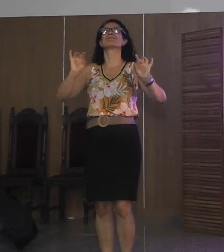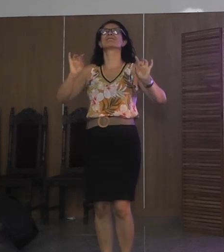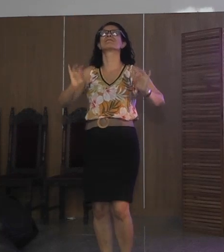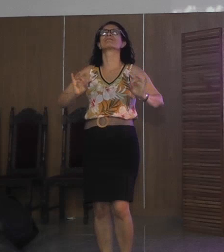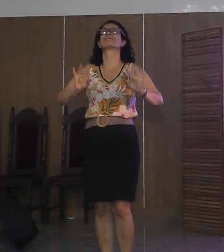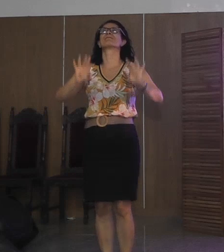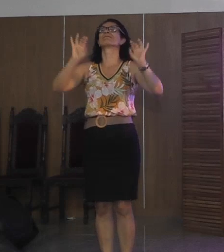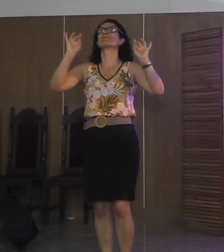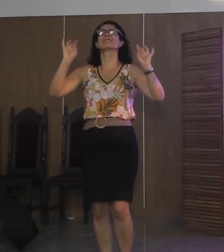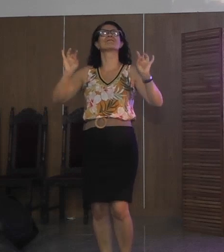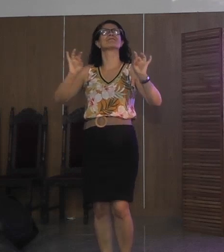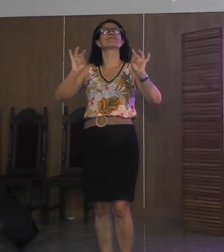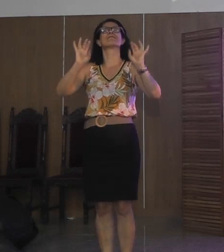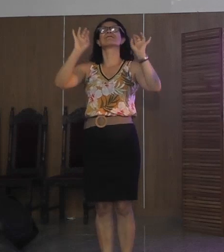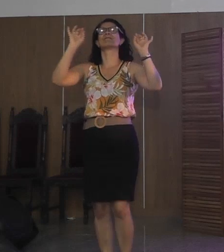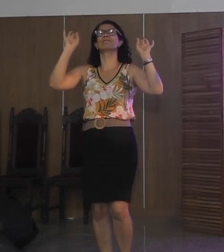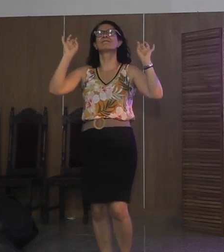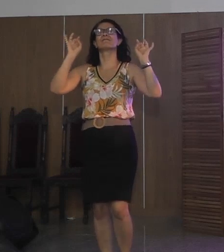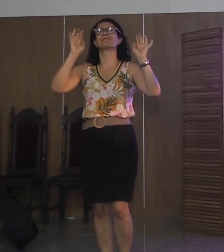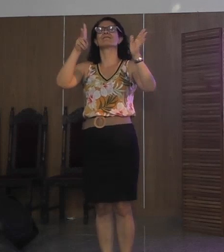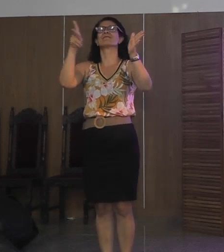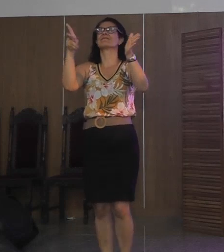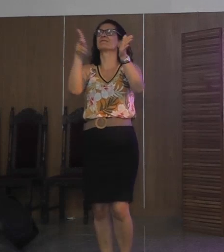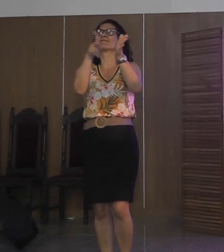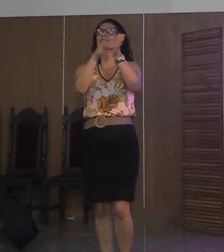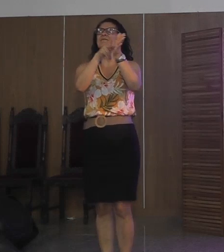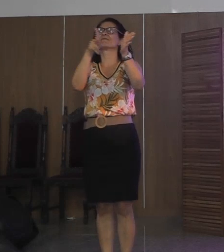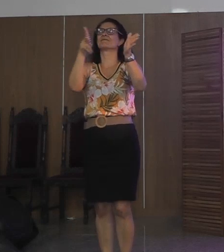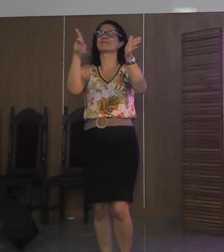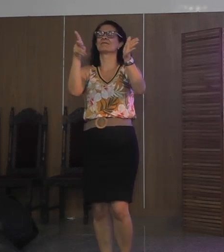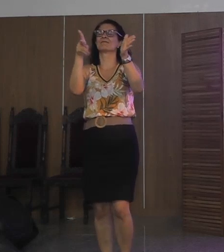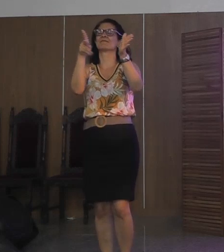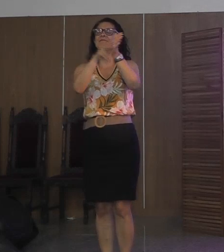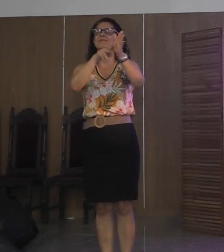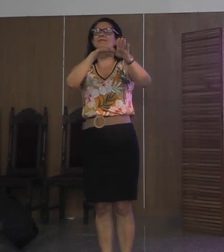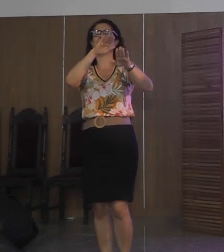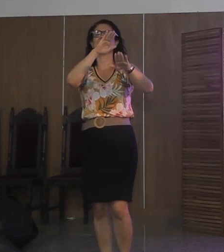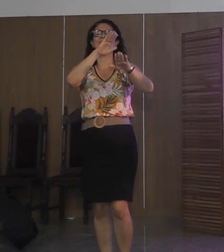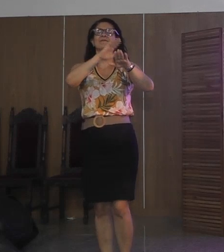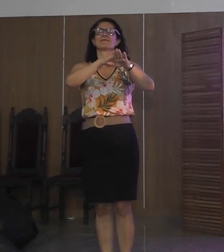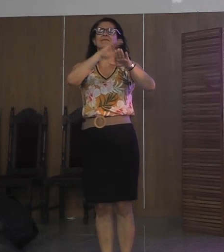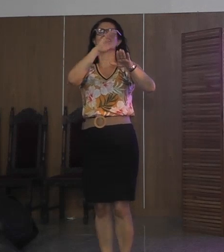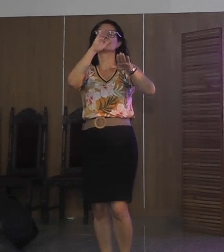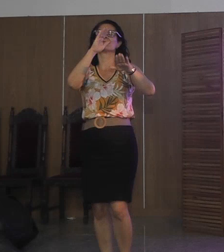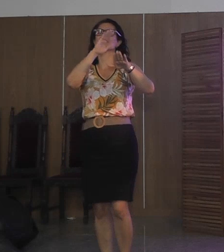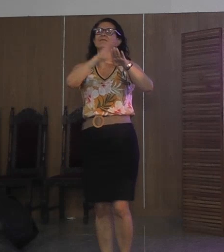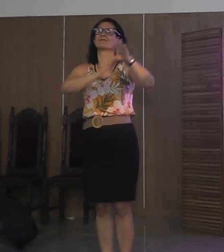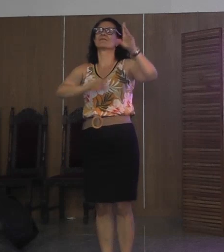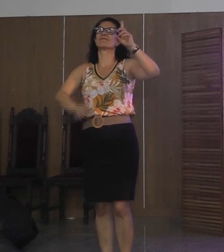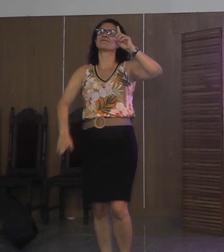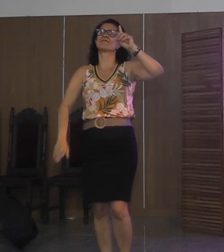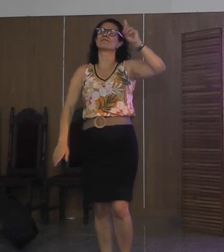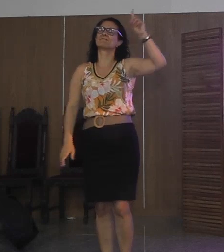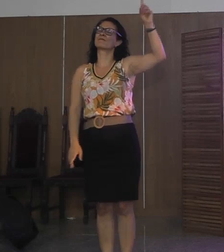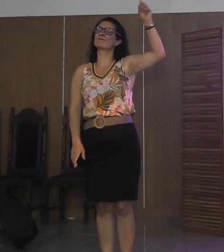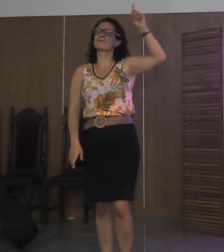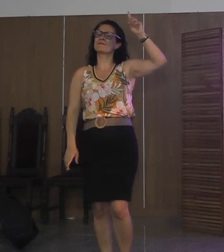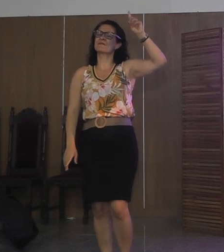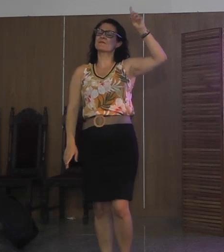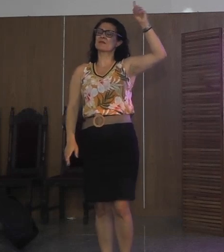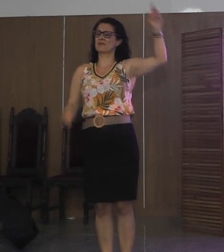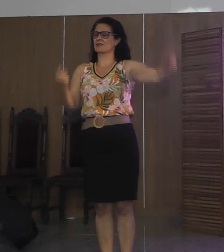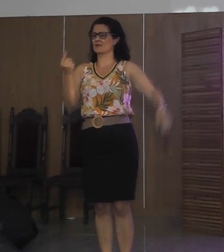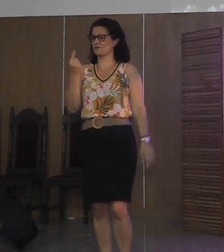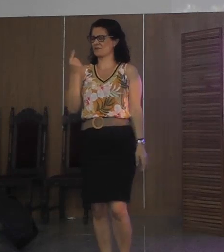verdade. Não vejo razão da minha vida sem ti. Por